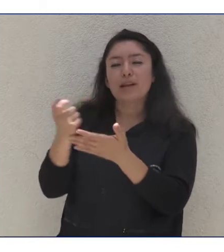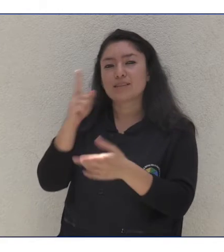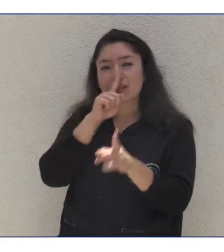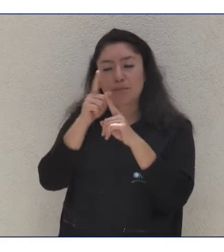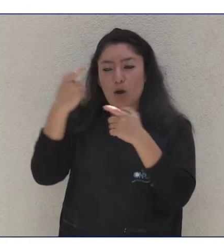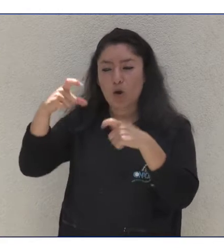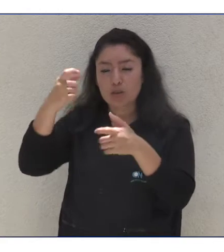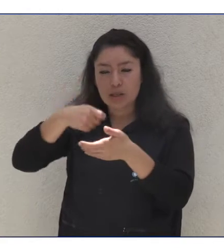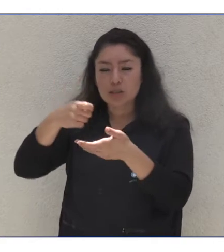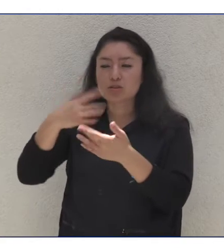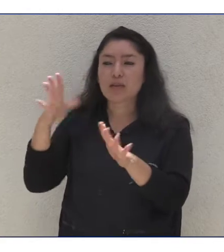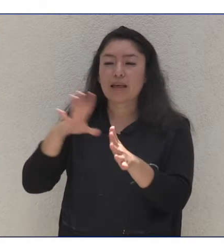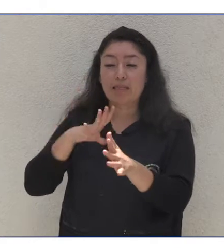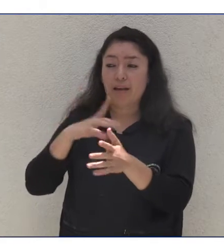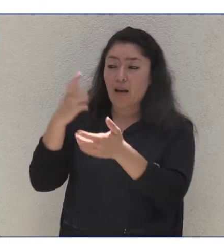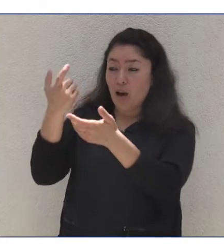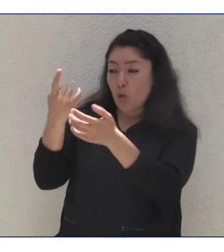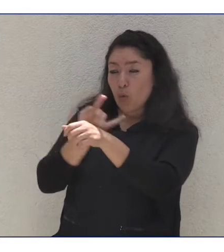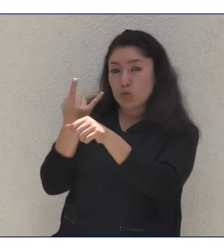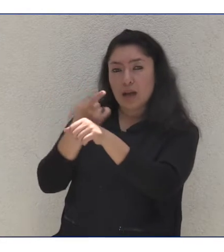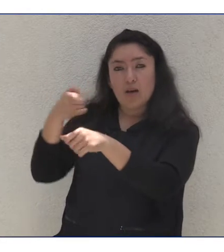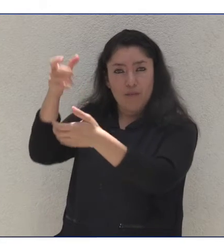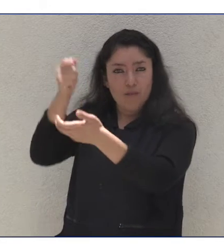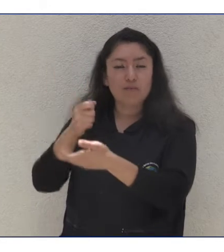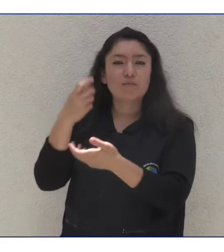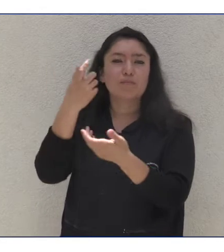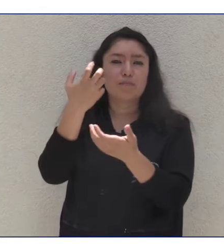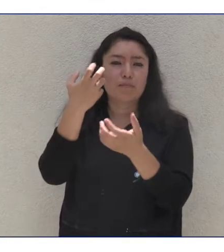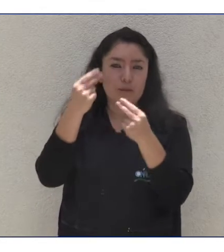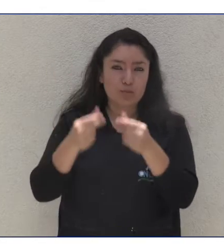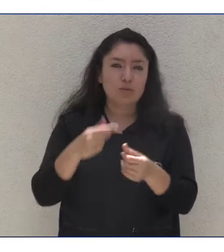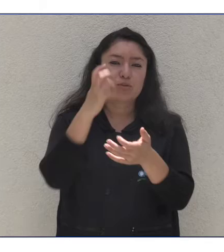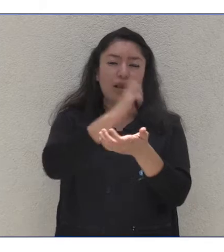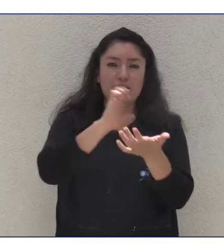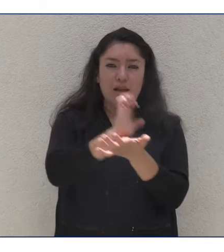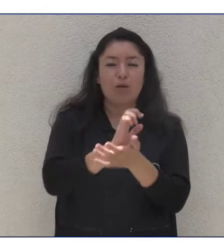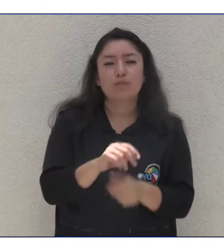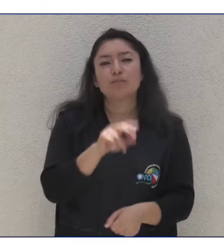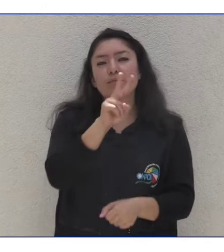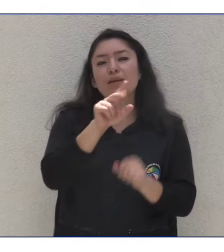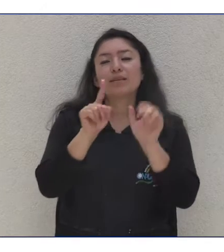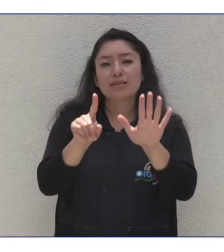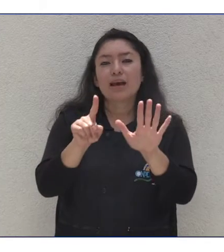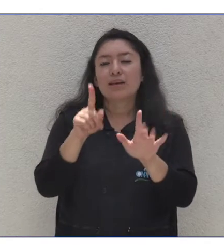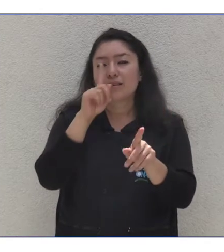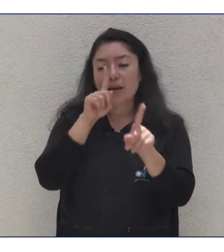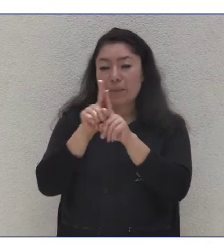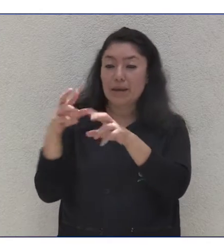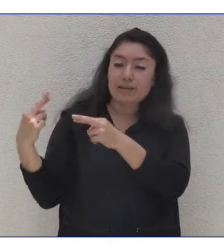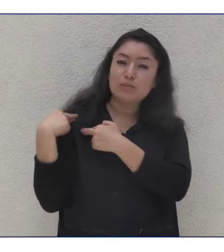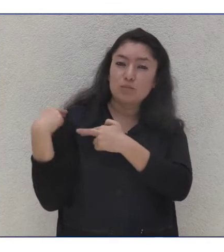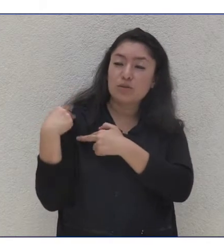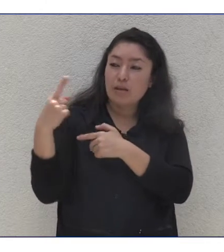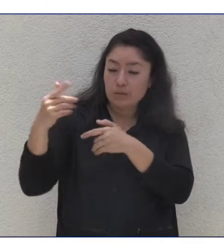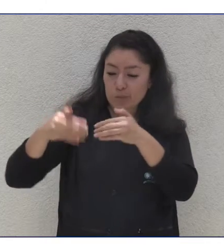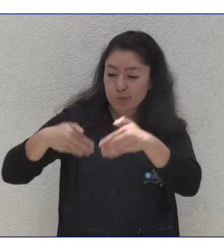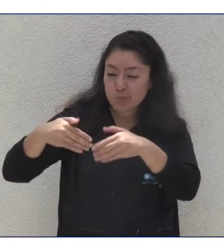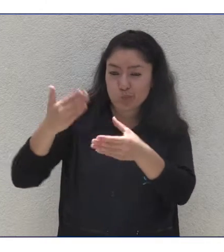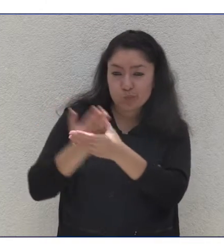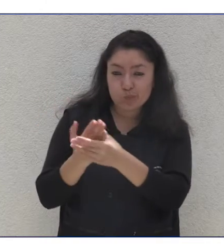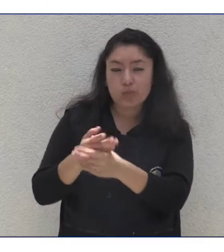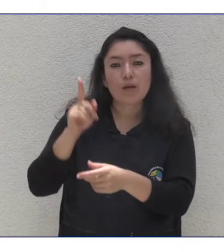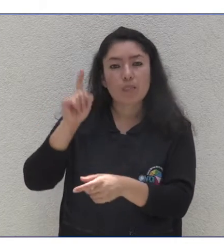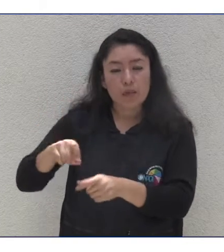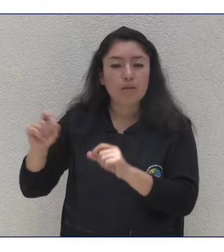y contrataciones que realicen con dichos fondos. 26. Los responsables de los archivos de cada uno de los sujetos